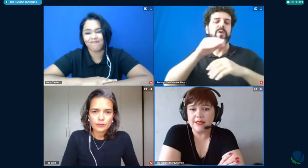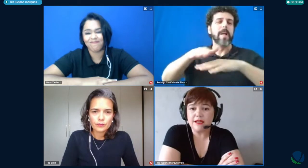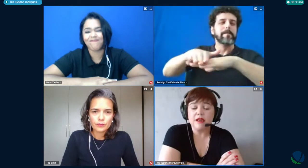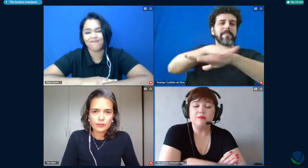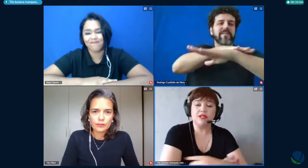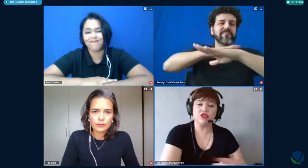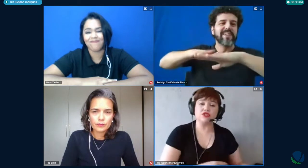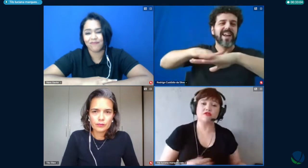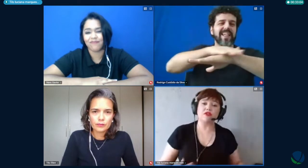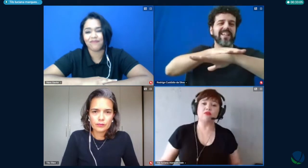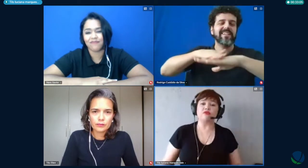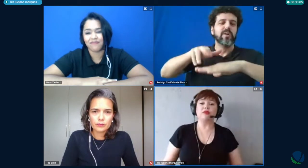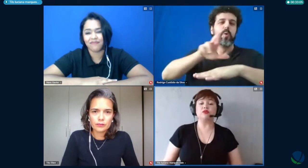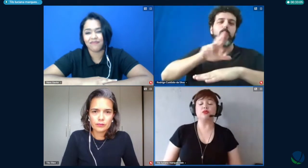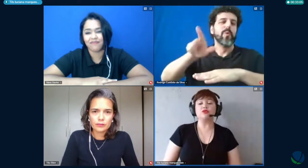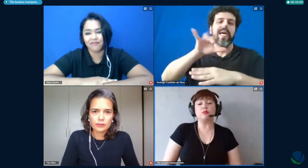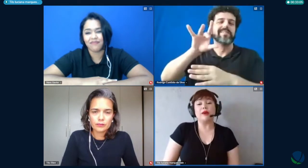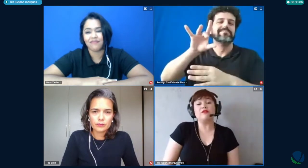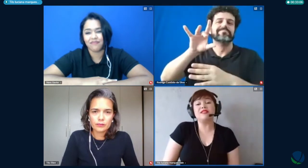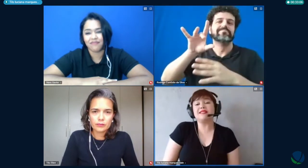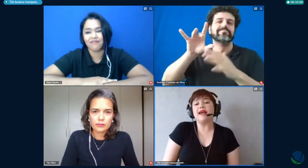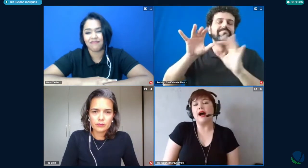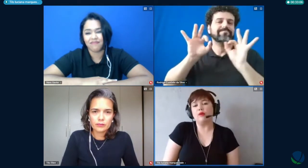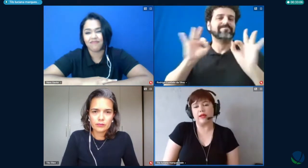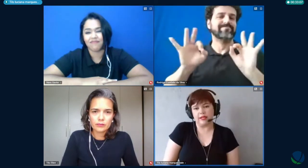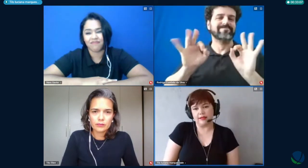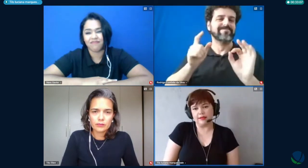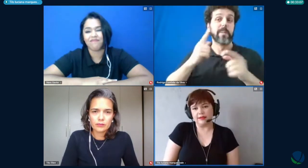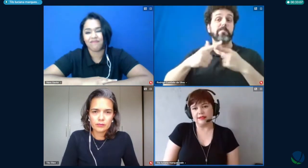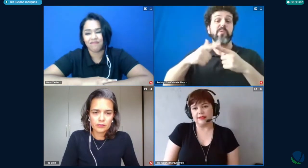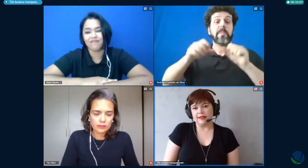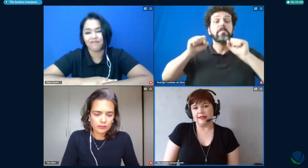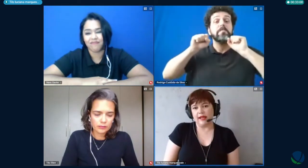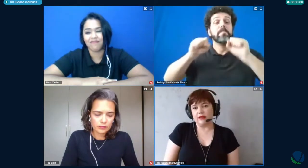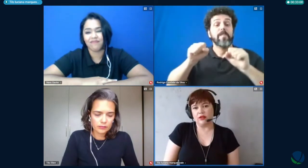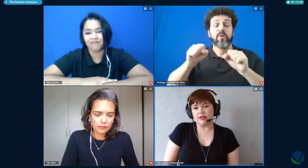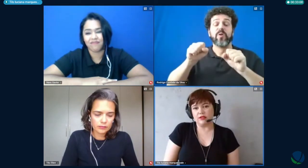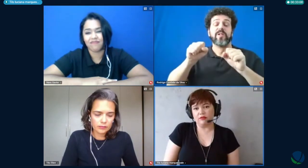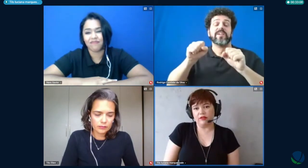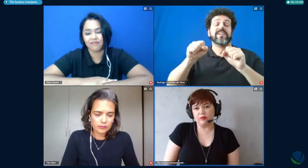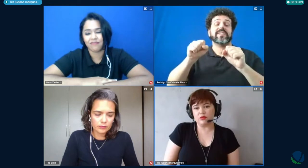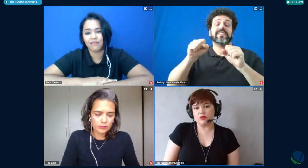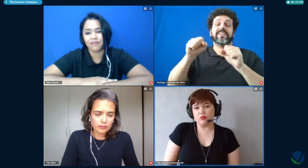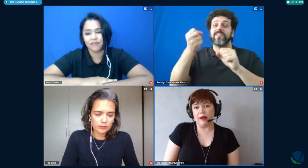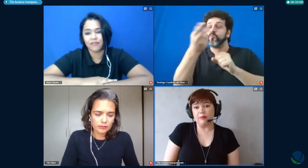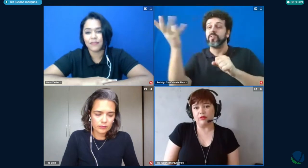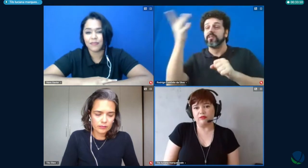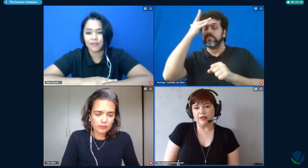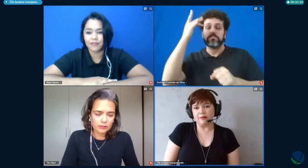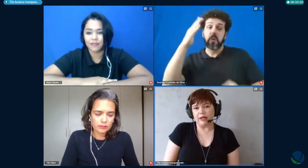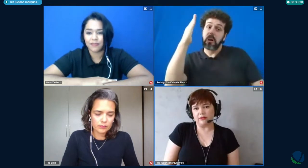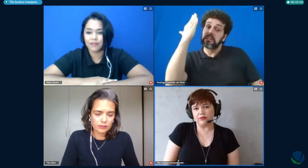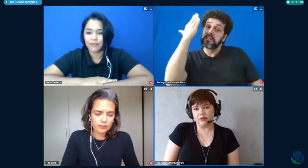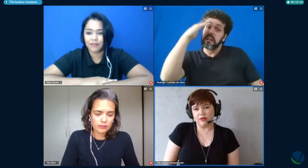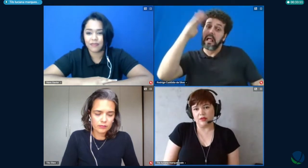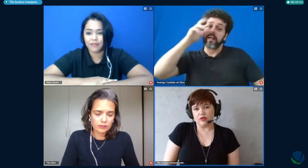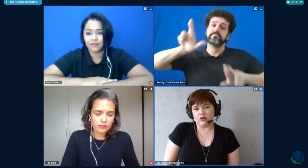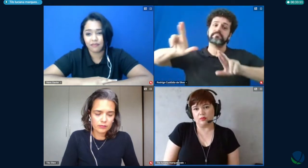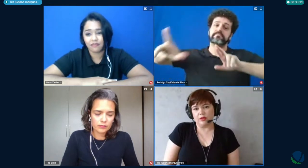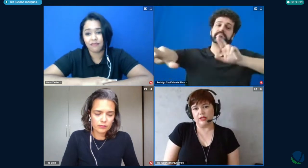vez mais, mas a gente vê um movimento muito superficial ainda, né? Nós não vemos um